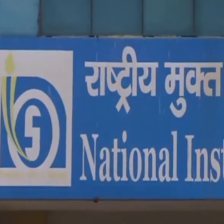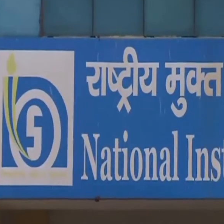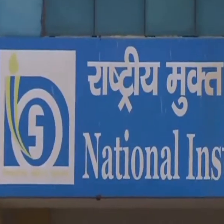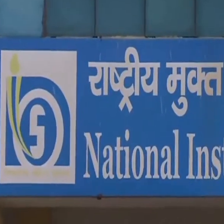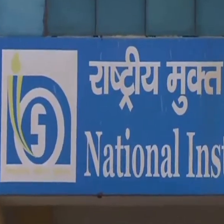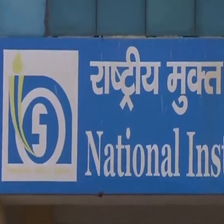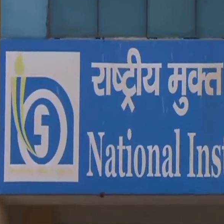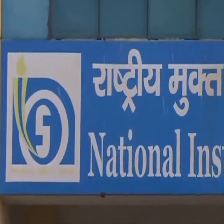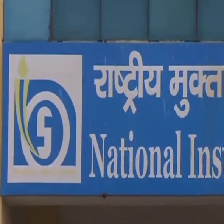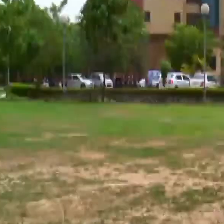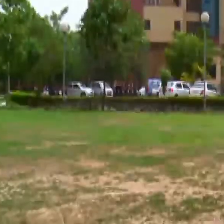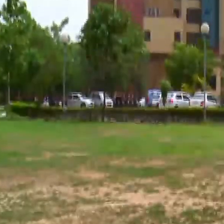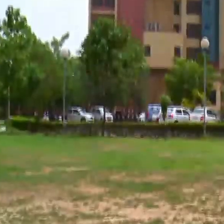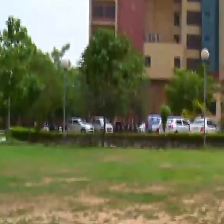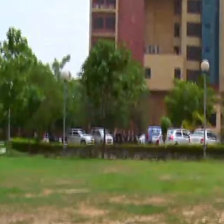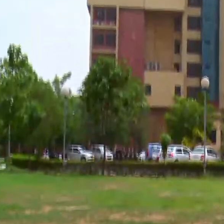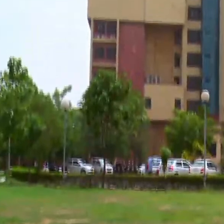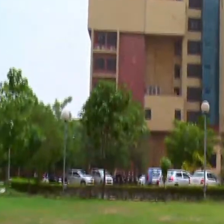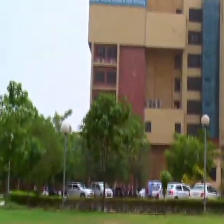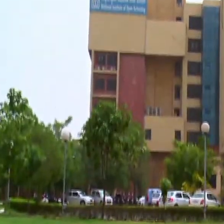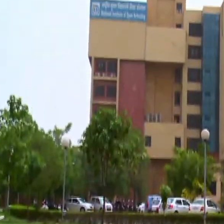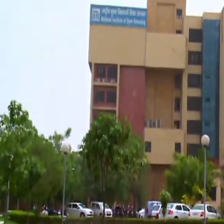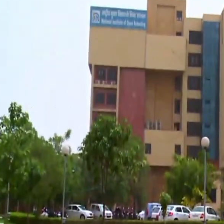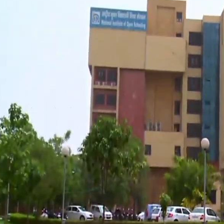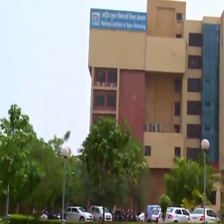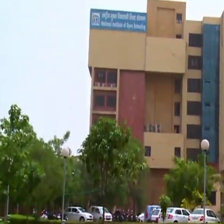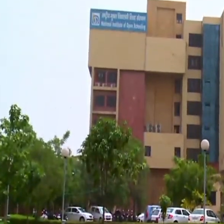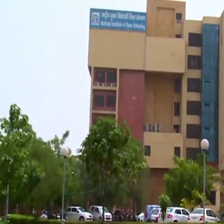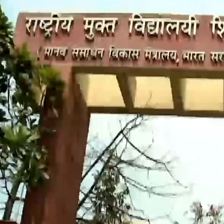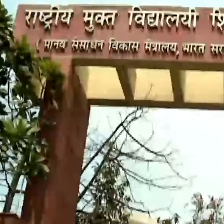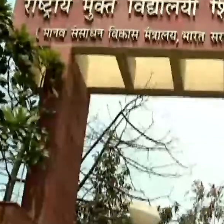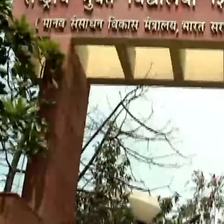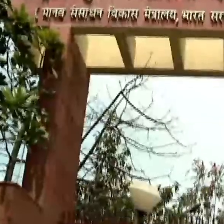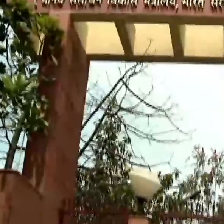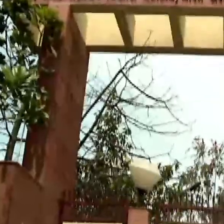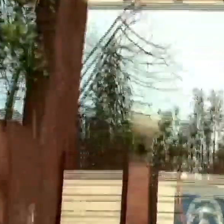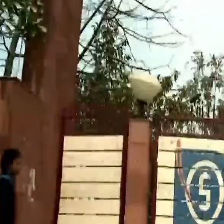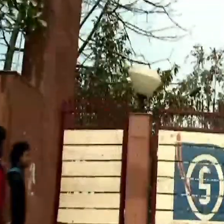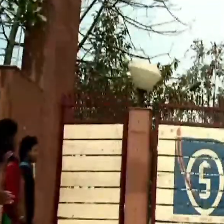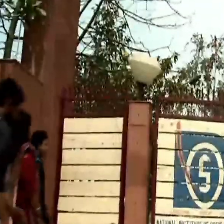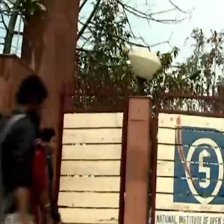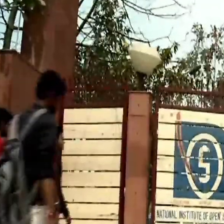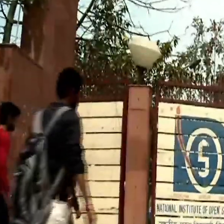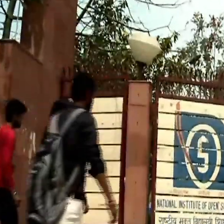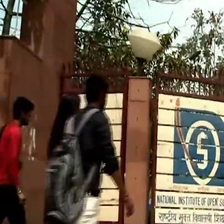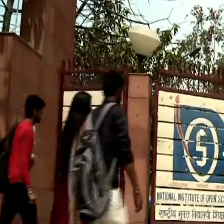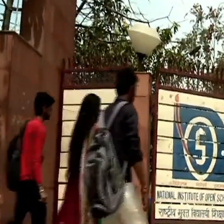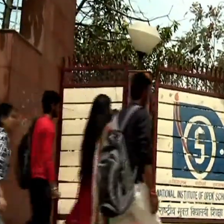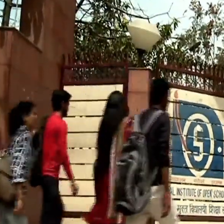राष्ट्रीय मुक्त विद्यालय का है द्वार खुला सबकी